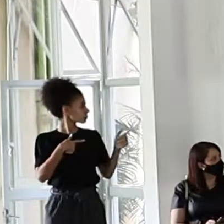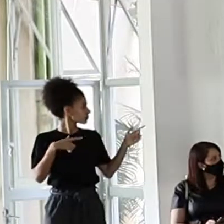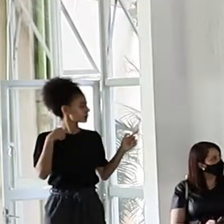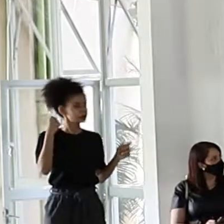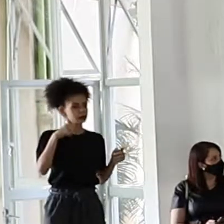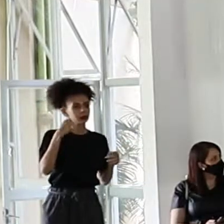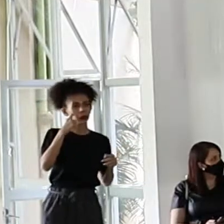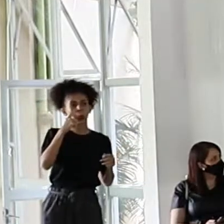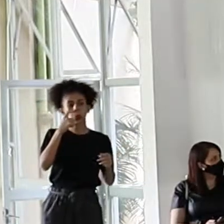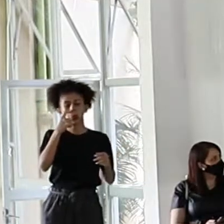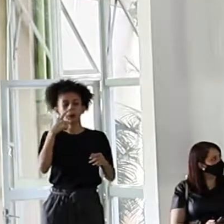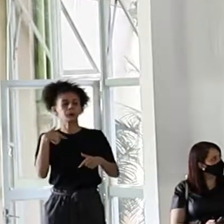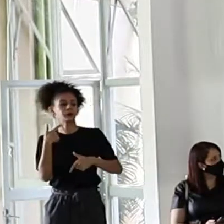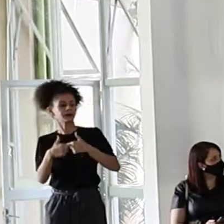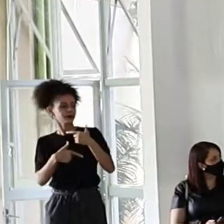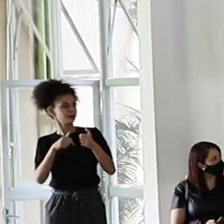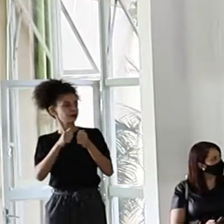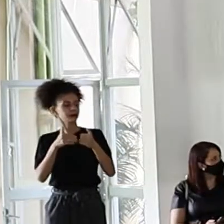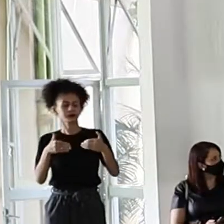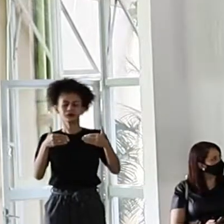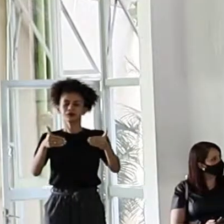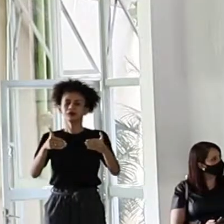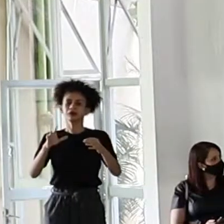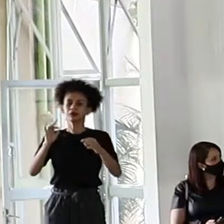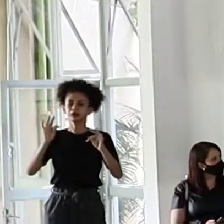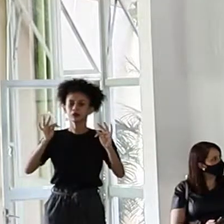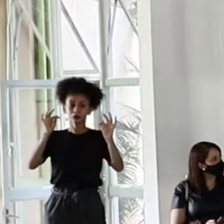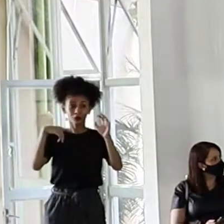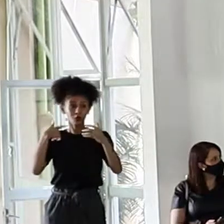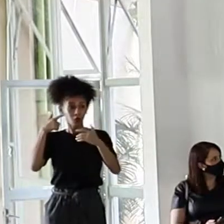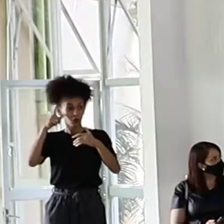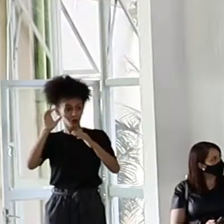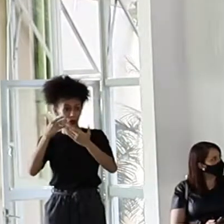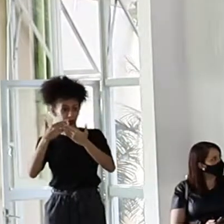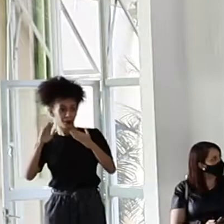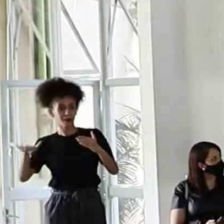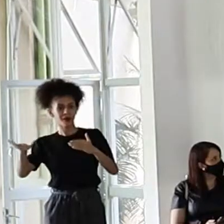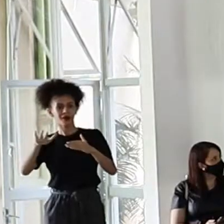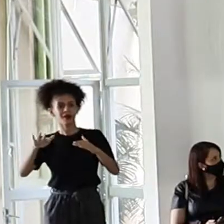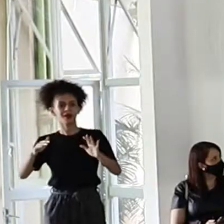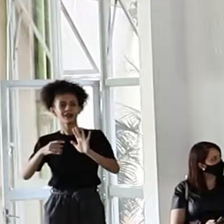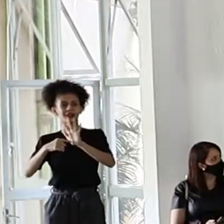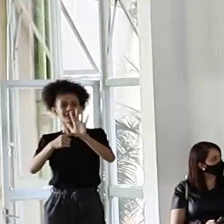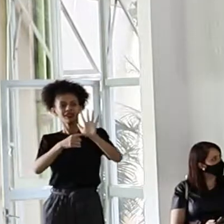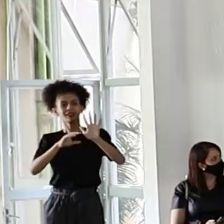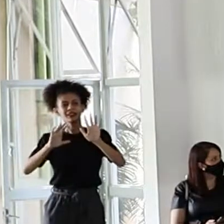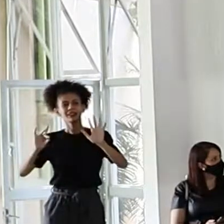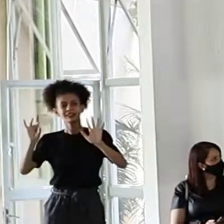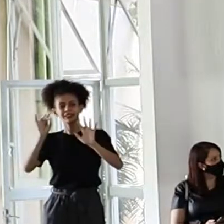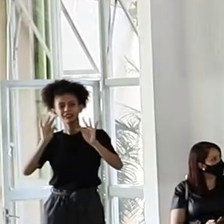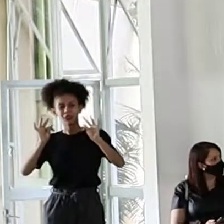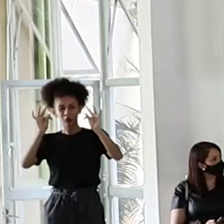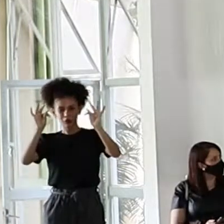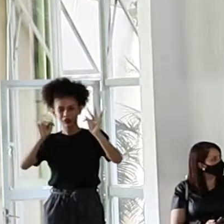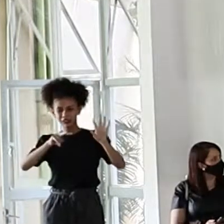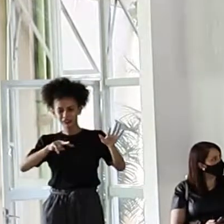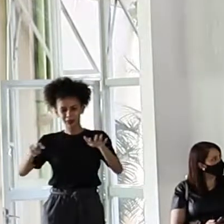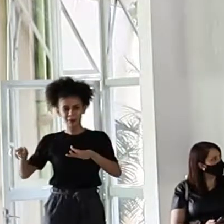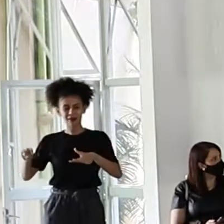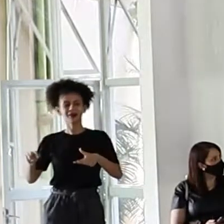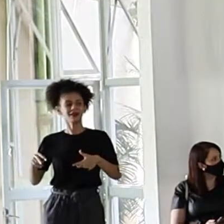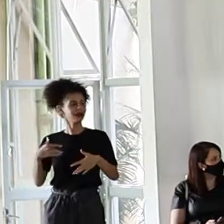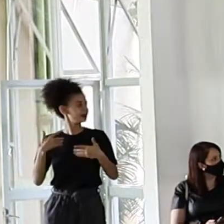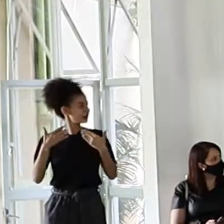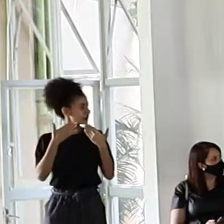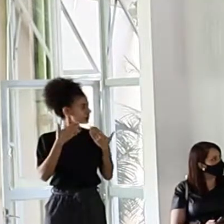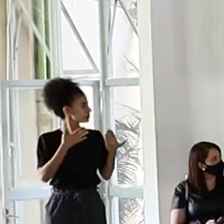ontem a feira de ciência e tecnologia semana nacional bom então Eu Quero Agradecer o convite fiz questão de estar aqui é um tema muito importante